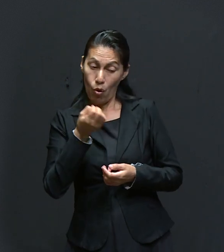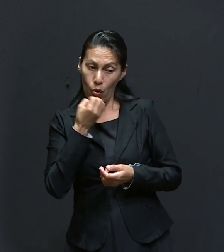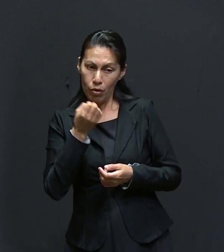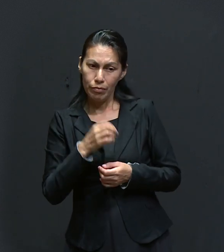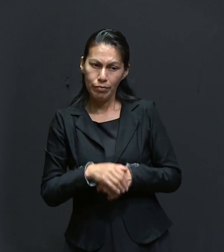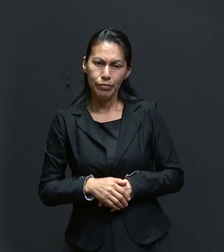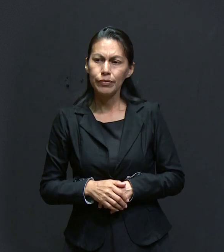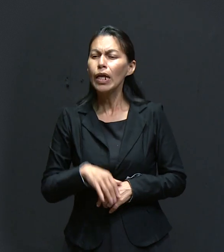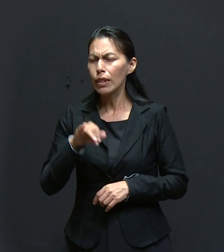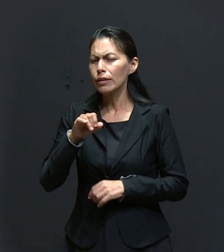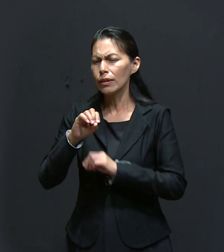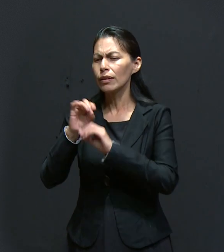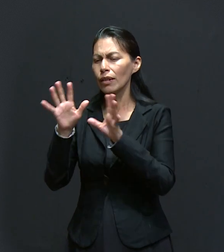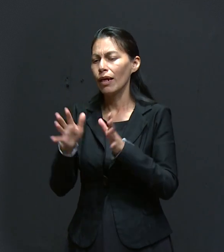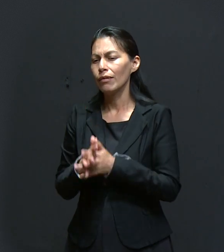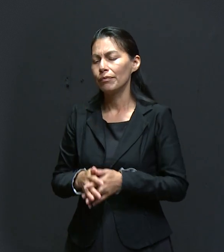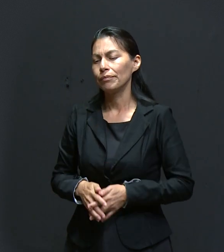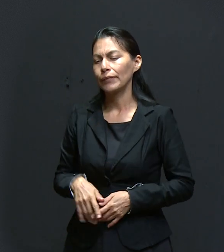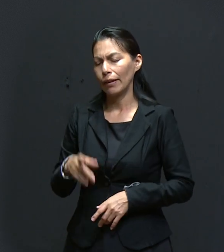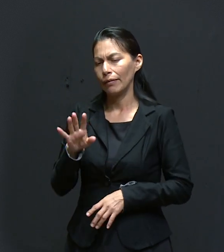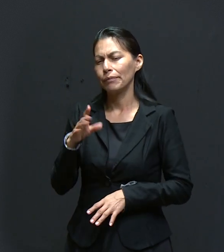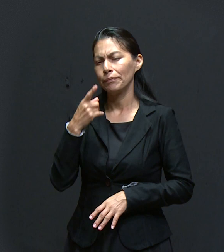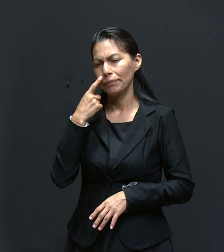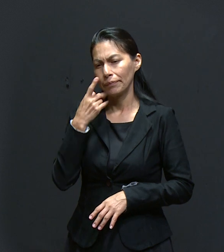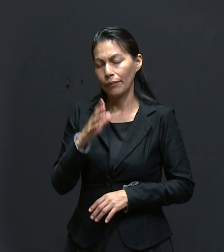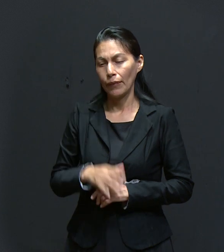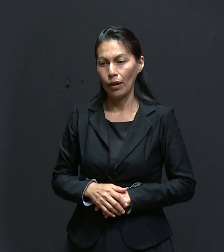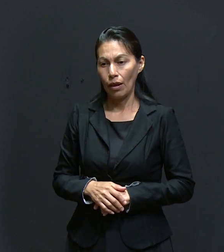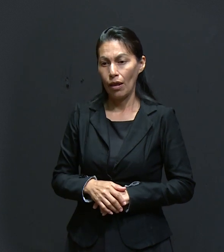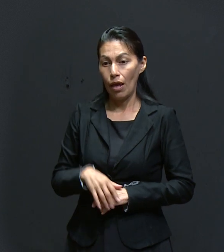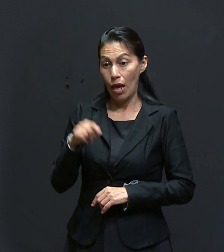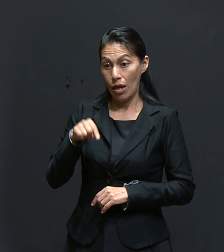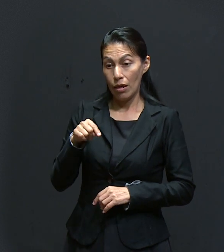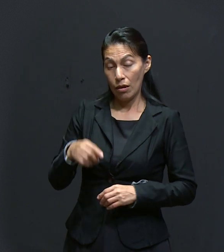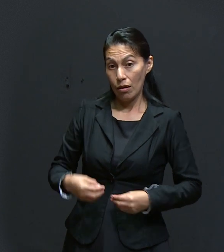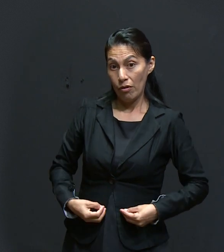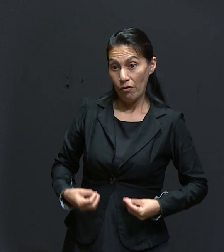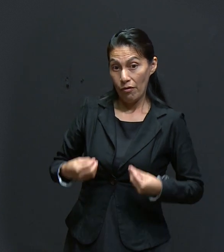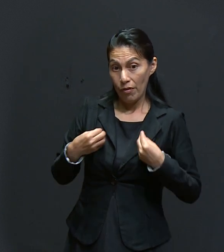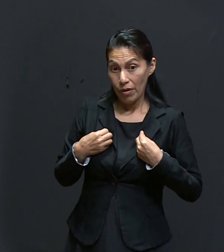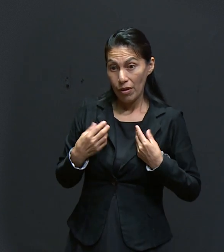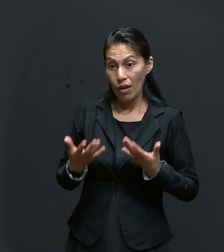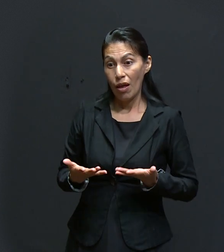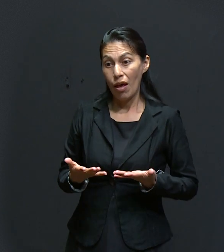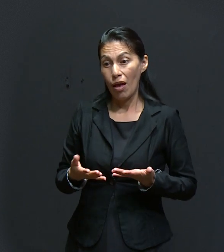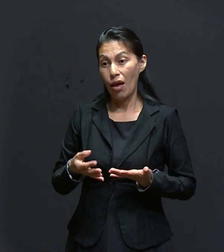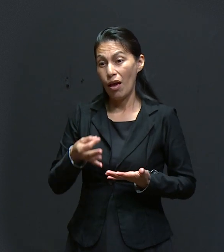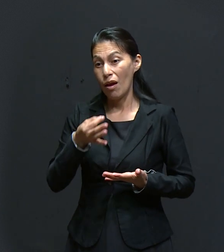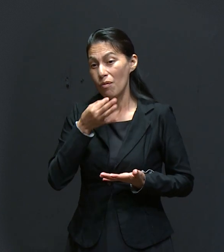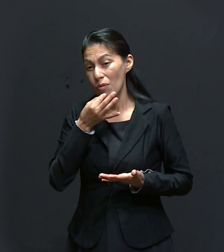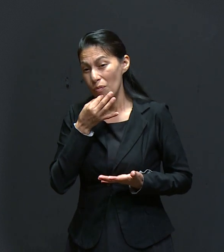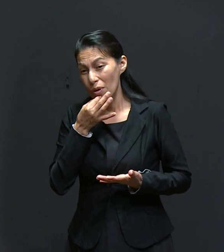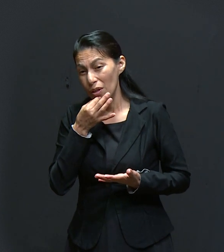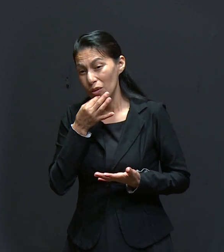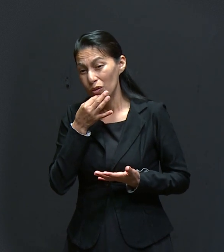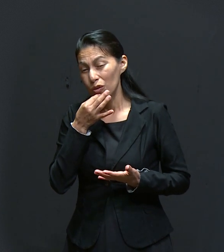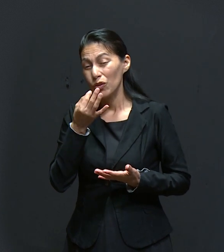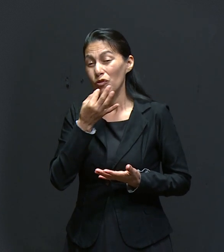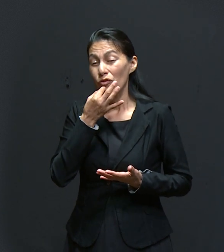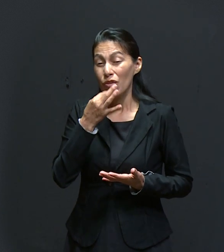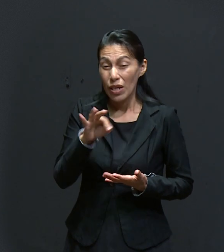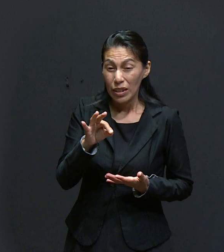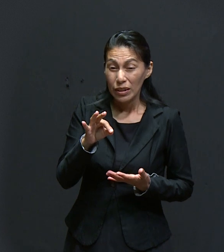oración está bien era pastor es la vida cuantos momentos